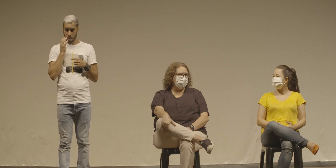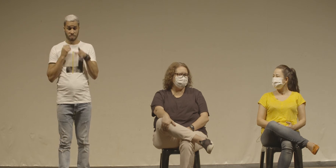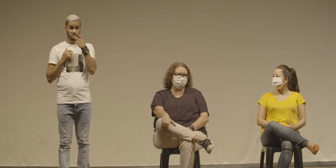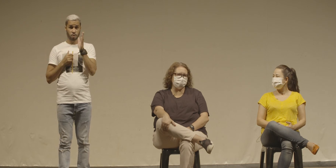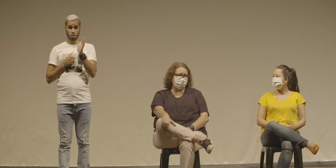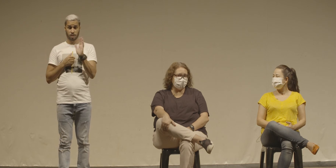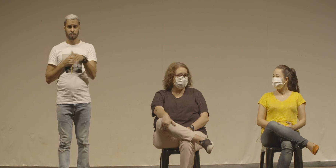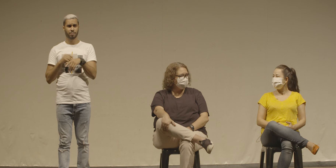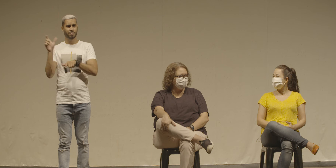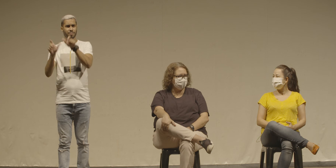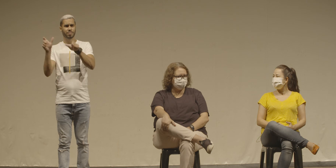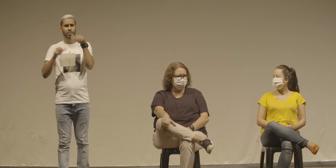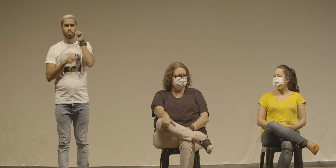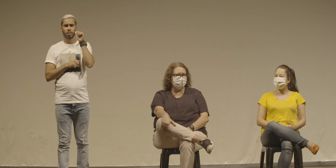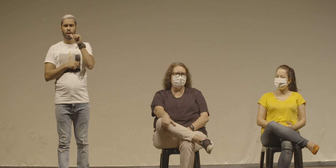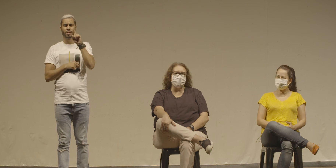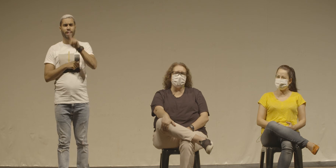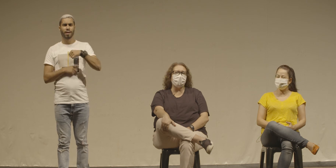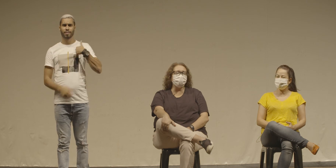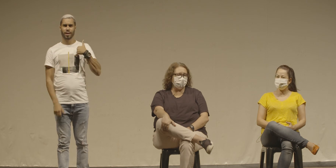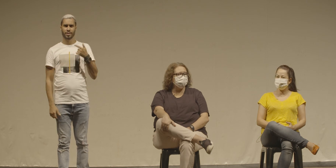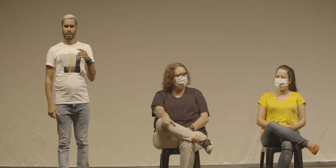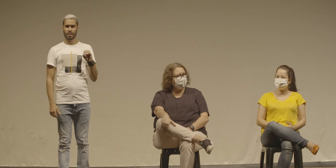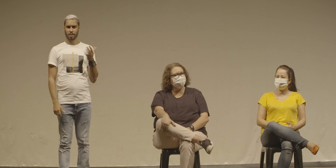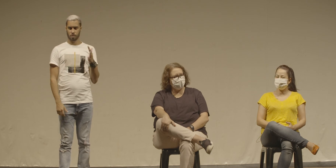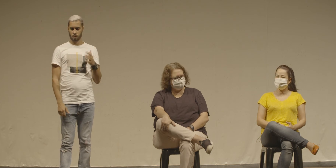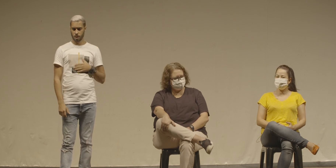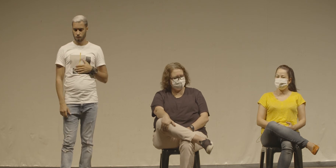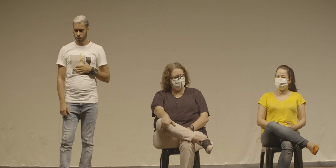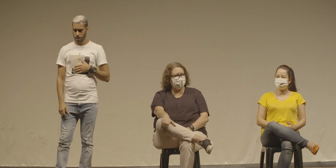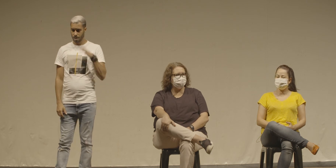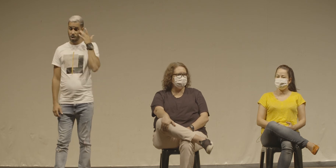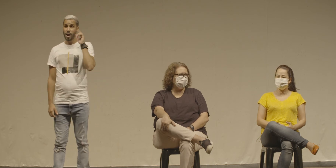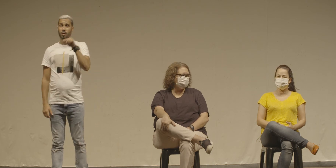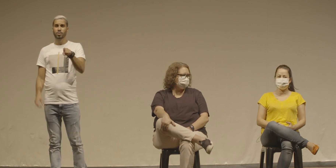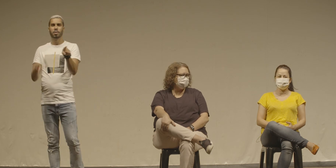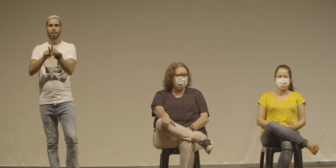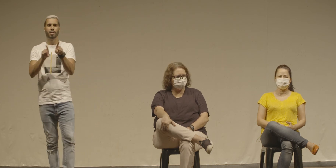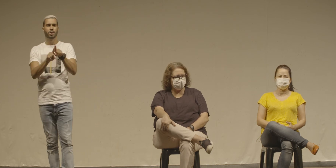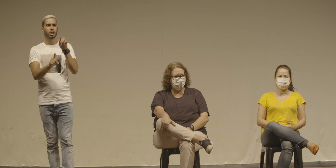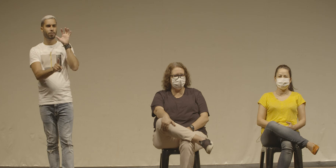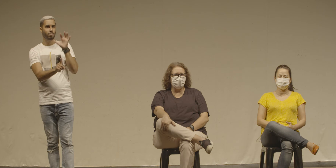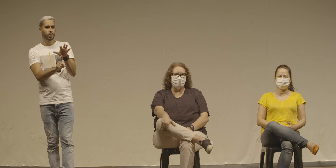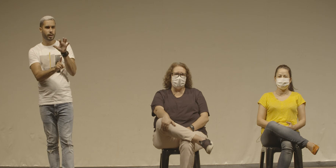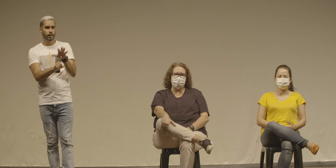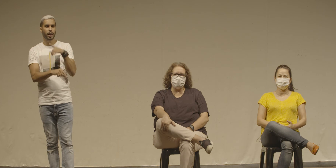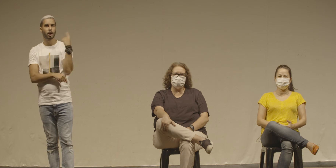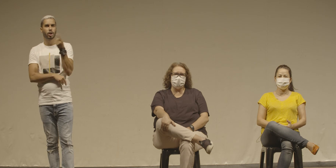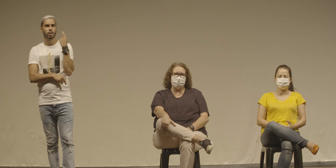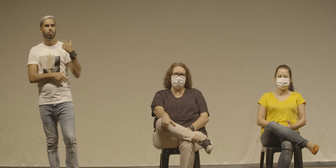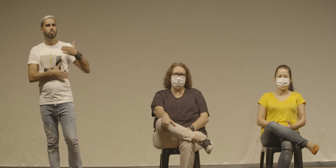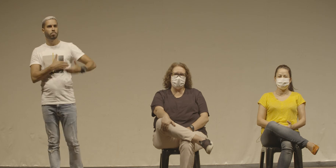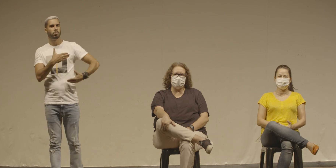essas mulheres, elas estão na faixa dos 70. Eu acho que isso também influencia, né? A gente, quando vai ficando mais velho, a